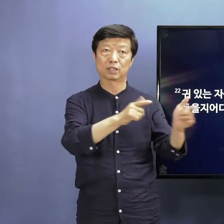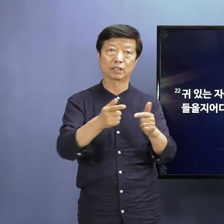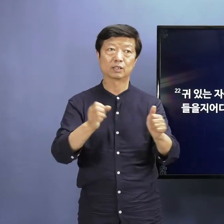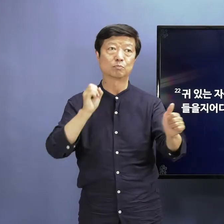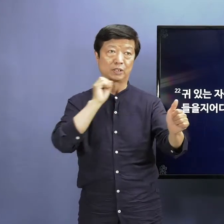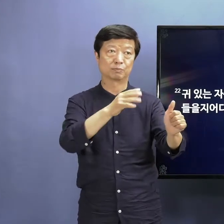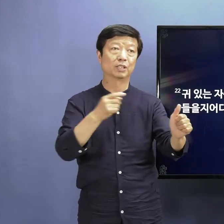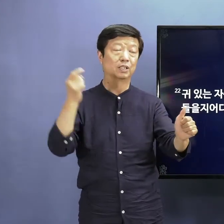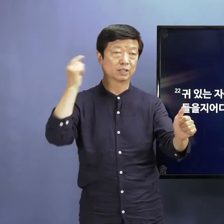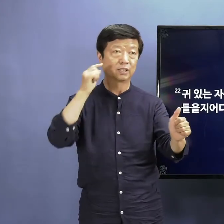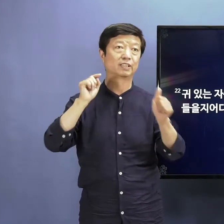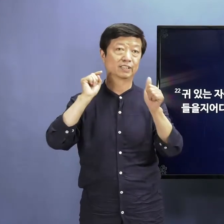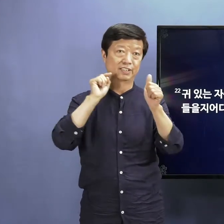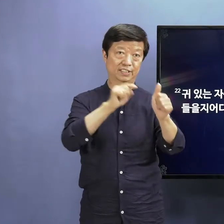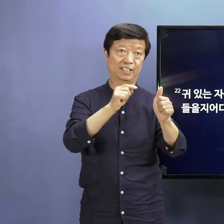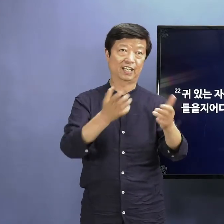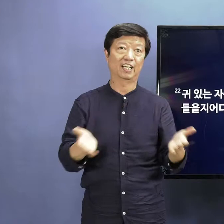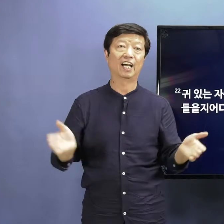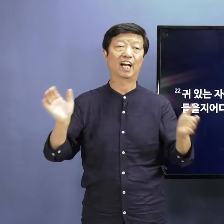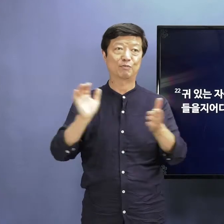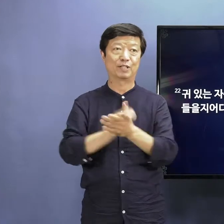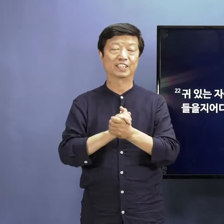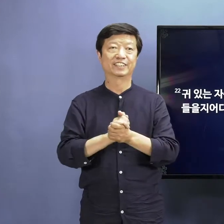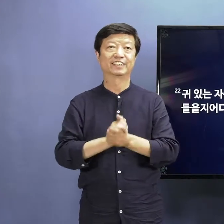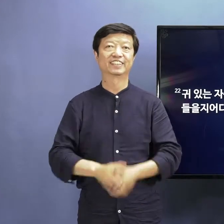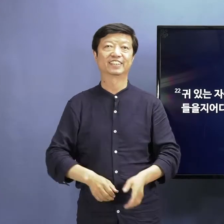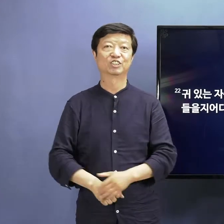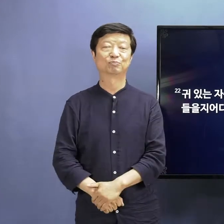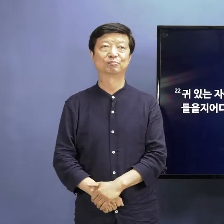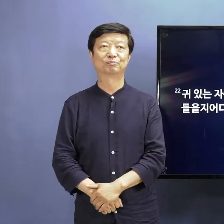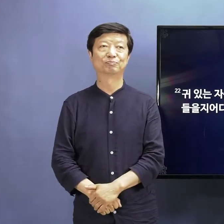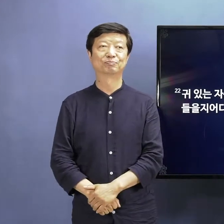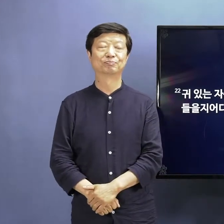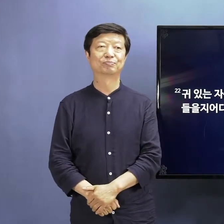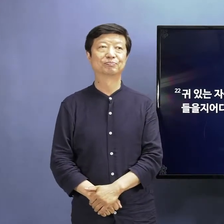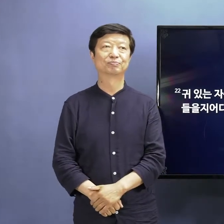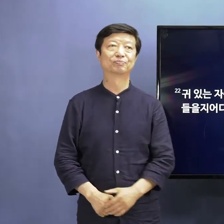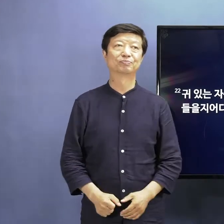하시는 말씀을 들을지어다. 아멘.